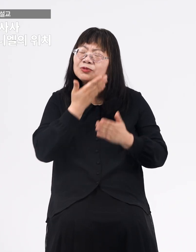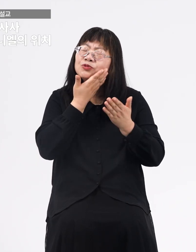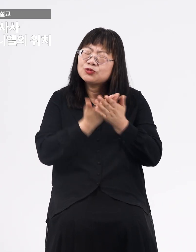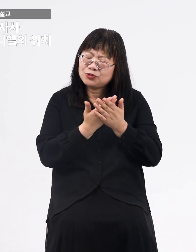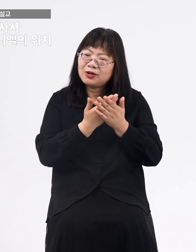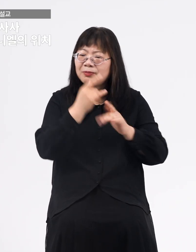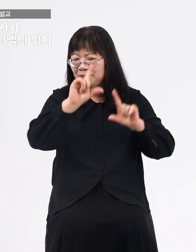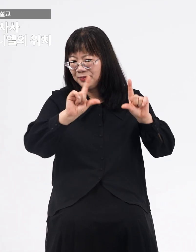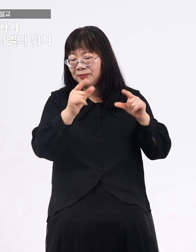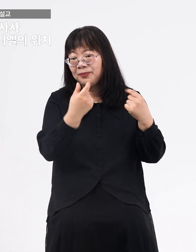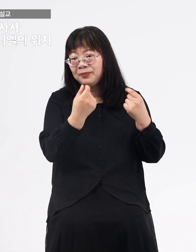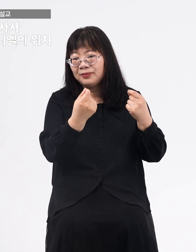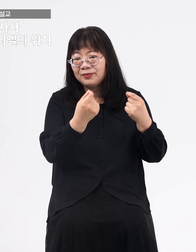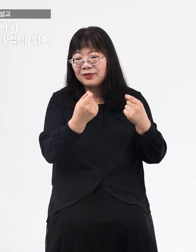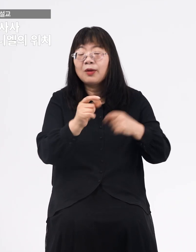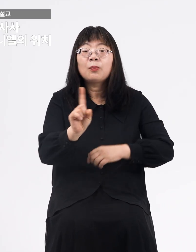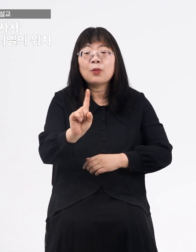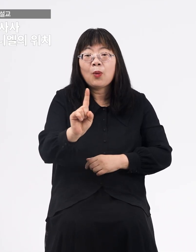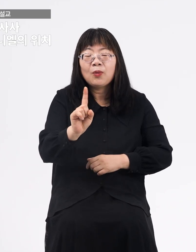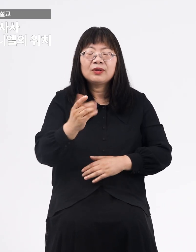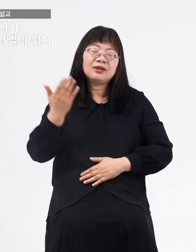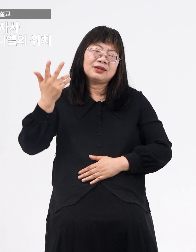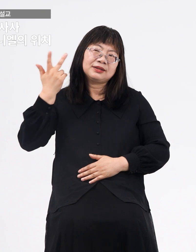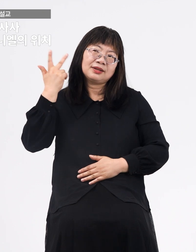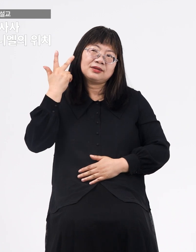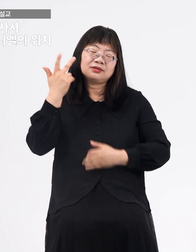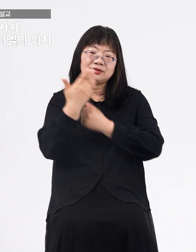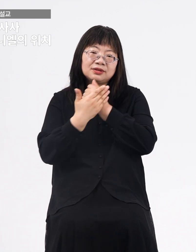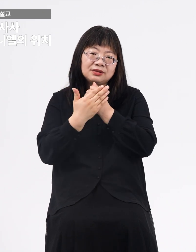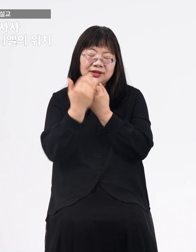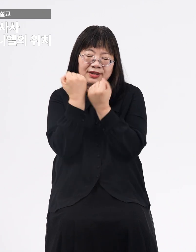지난주에 제가 은혜를 설명할 때